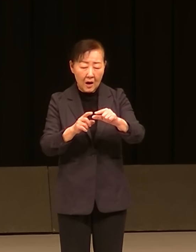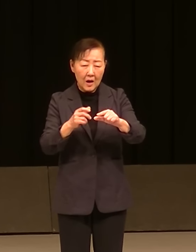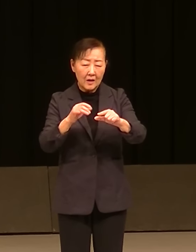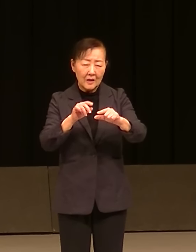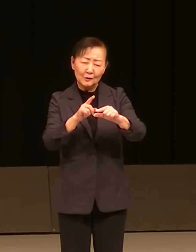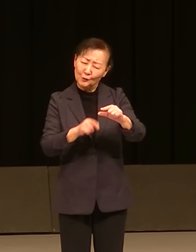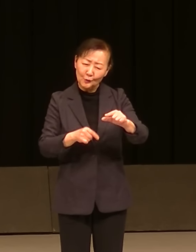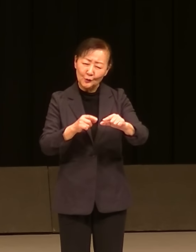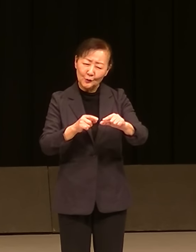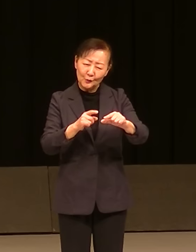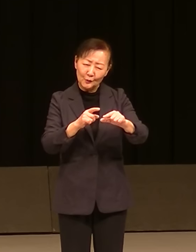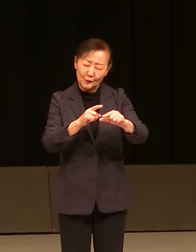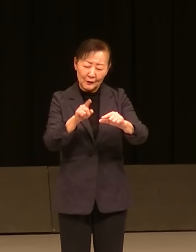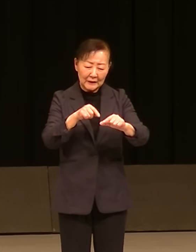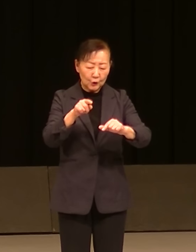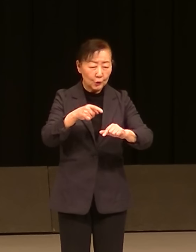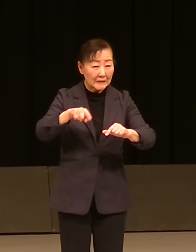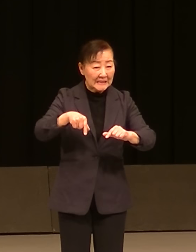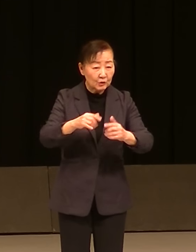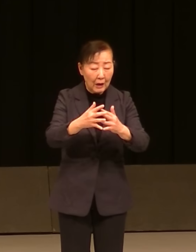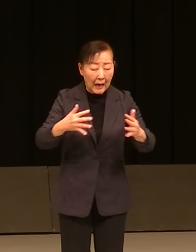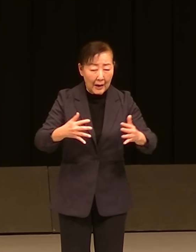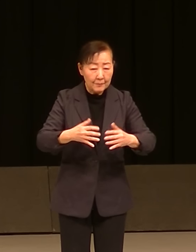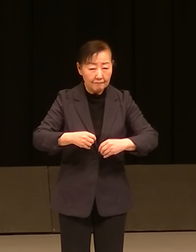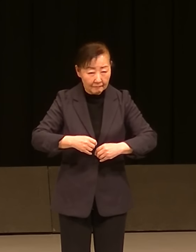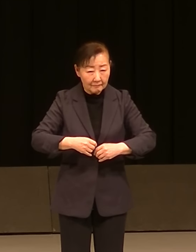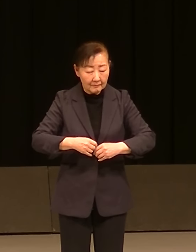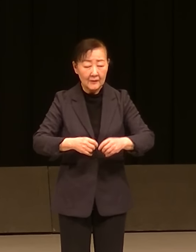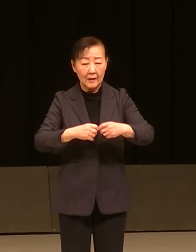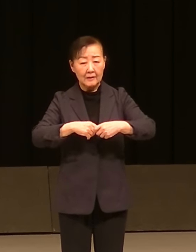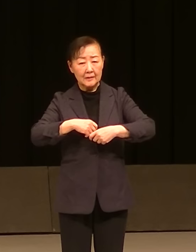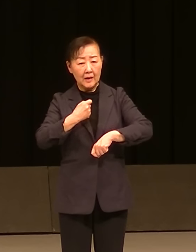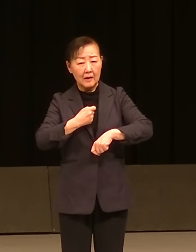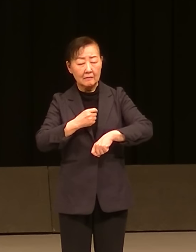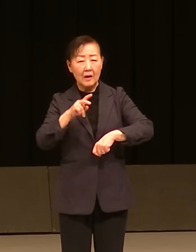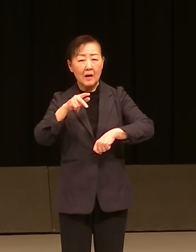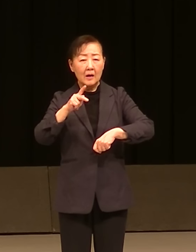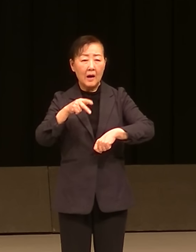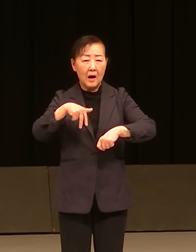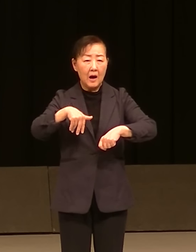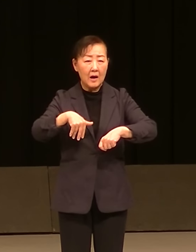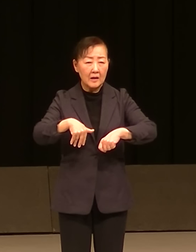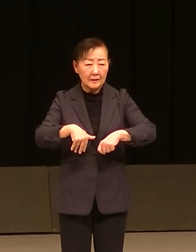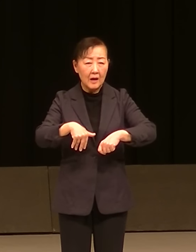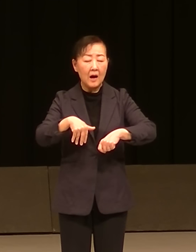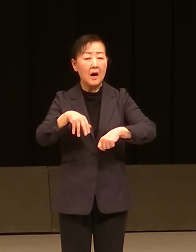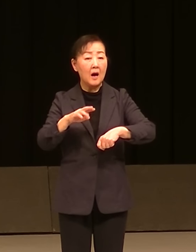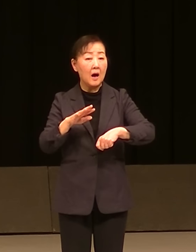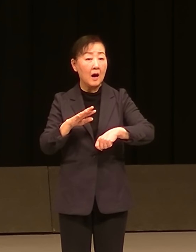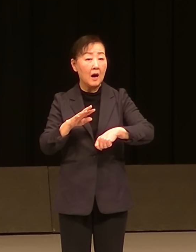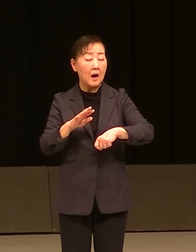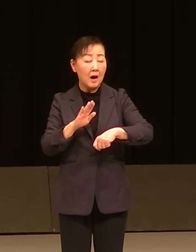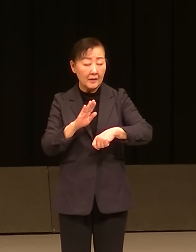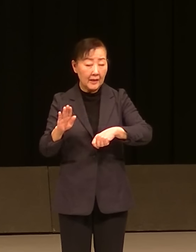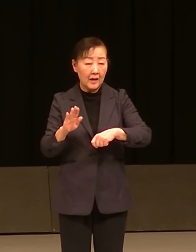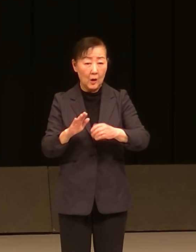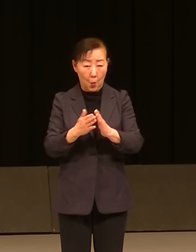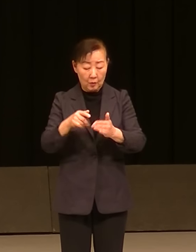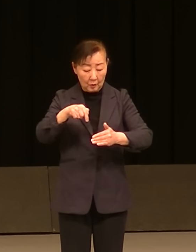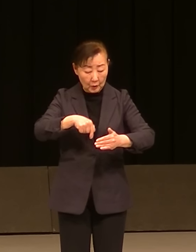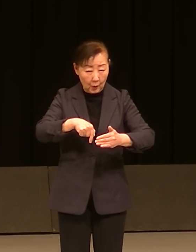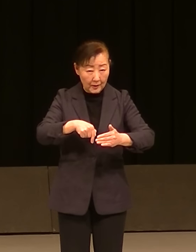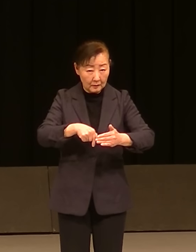ね、この、まあ、まあ、正確に言えば忠臣蔵の奏手本忠臣蔵という、歌舞伎の演目の中